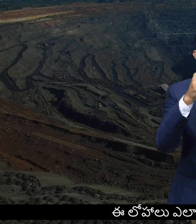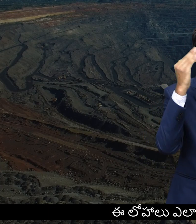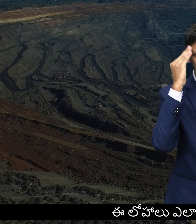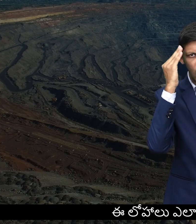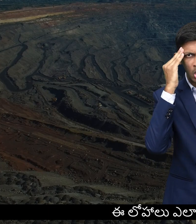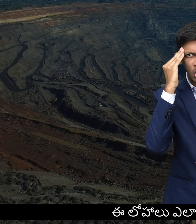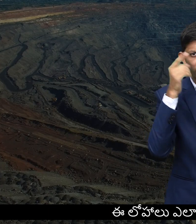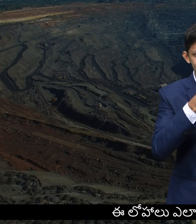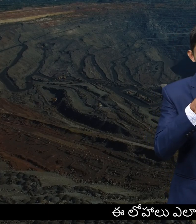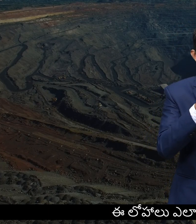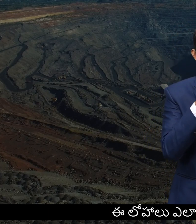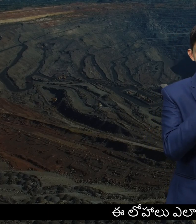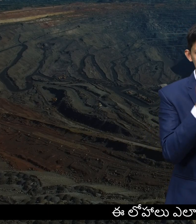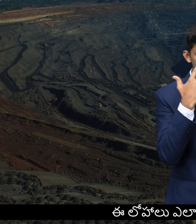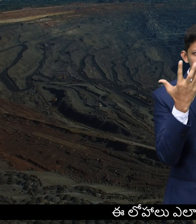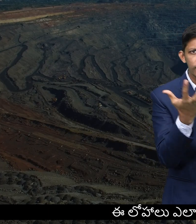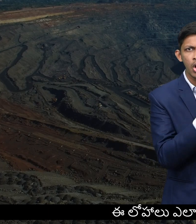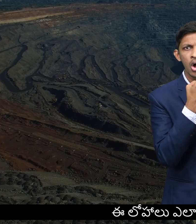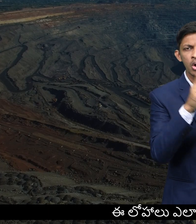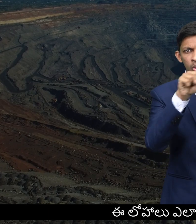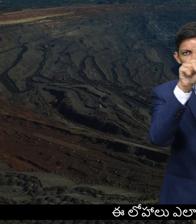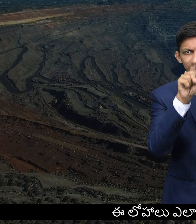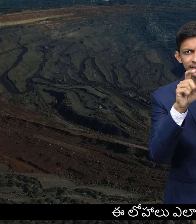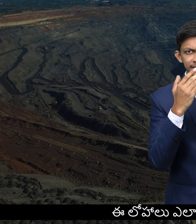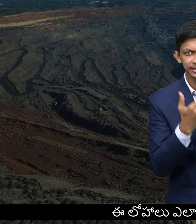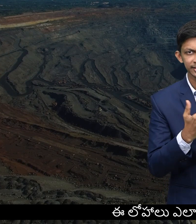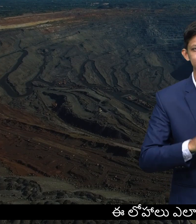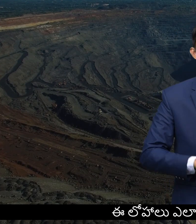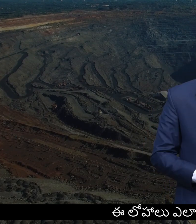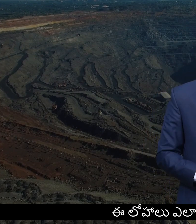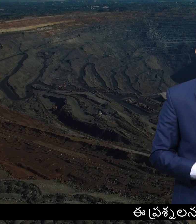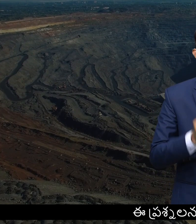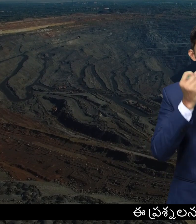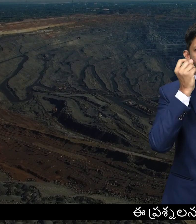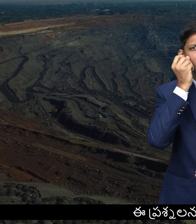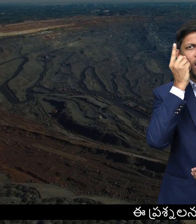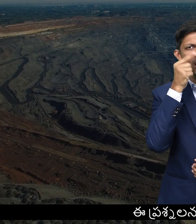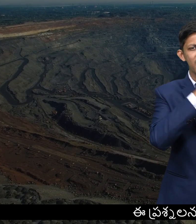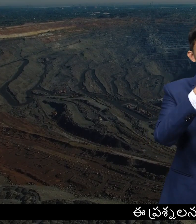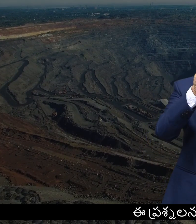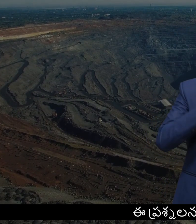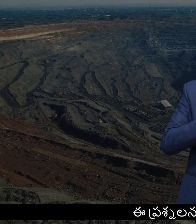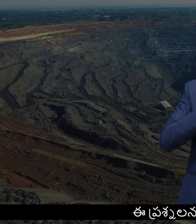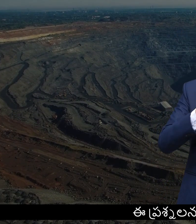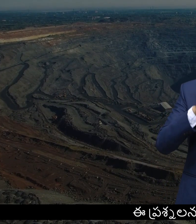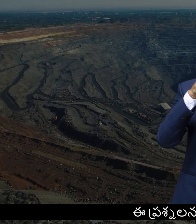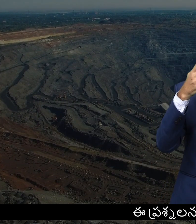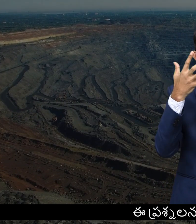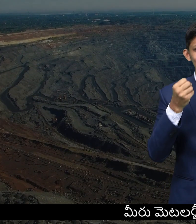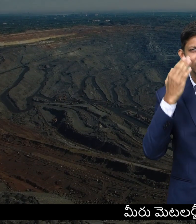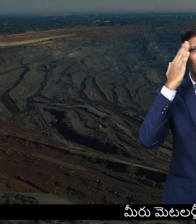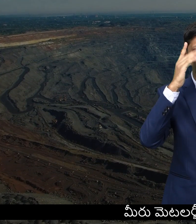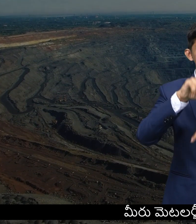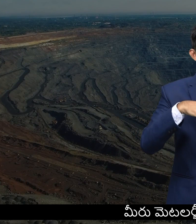ఈ లోహాలు ఎలా లభిస్తాయో మీకు తెలుసా? ఈ ప్రశ్నలను అర్థం